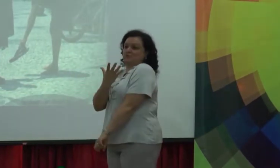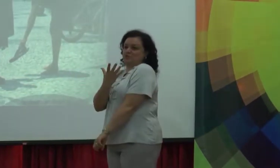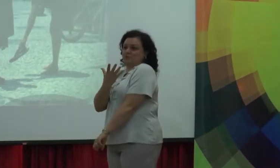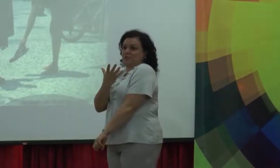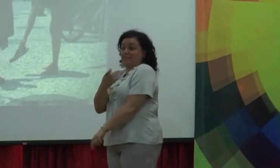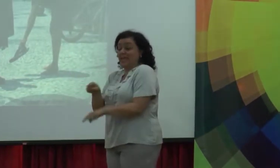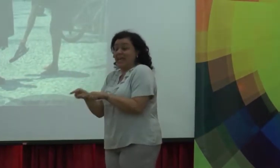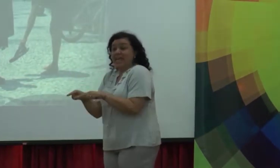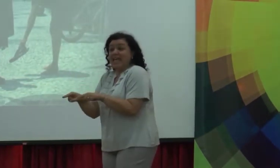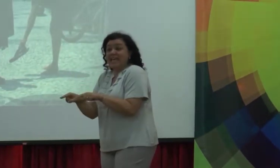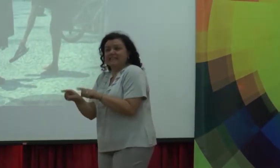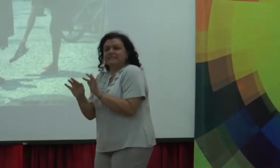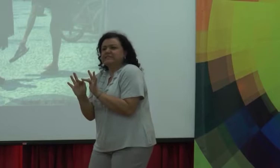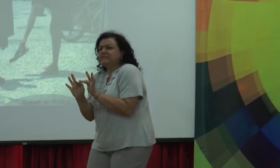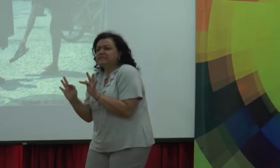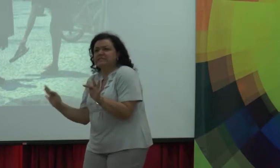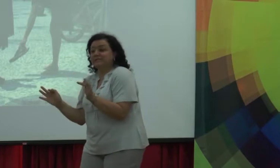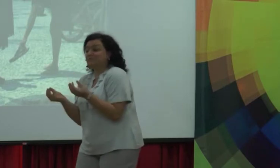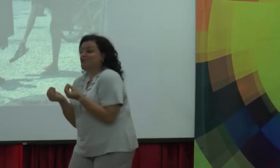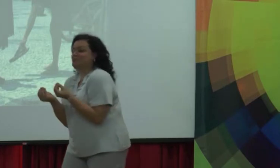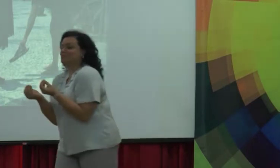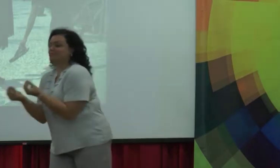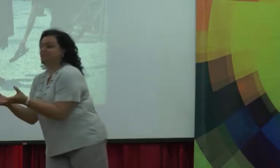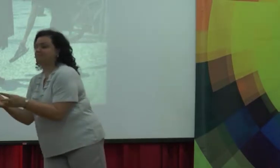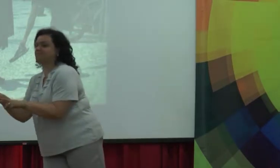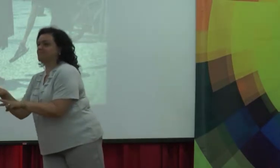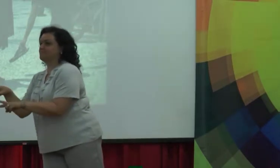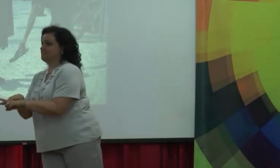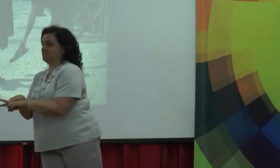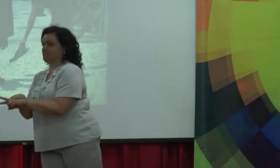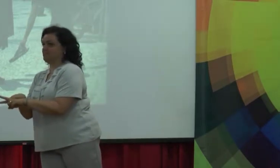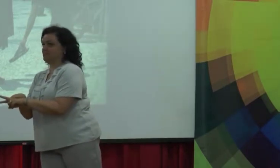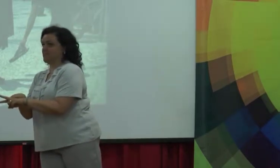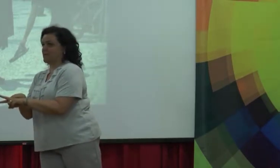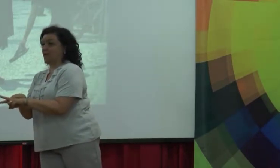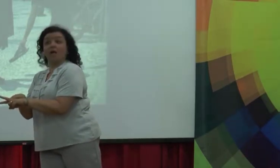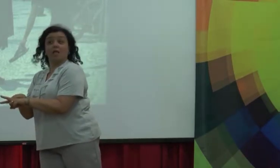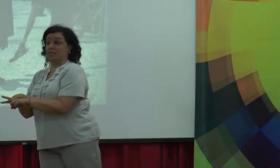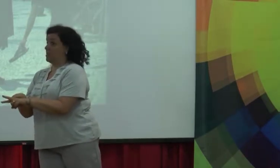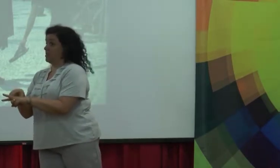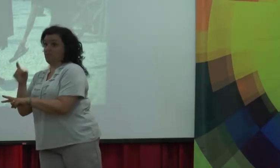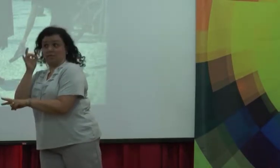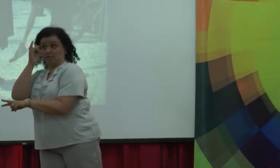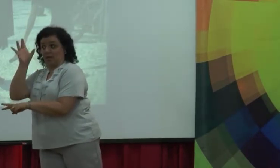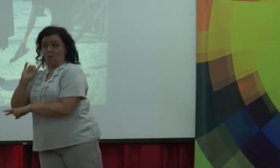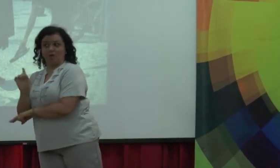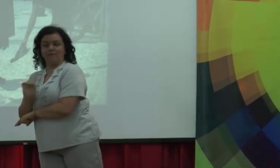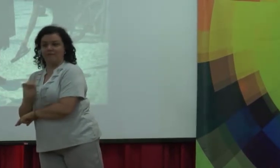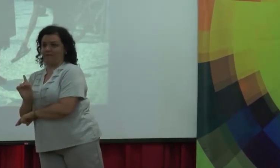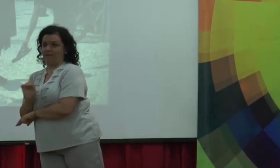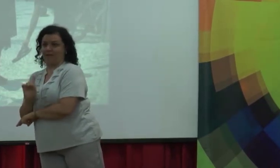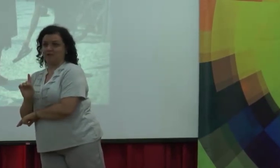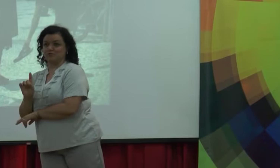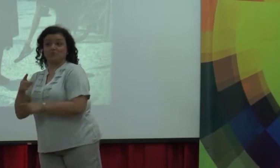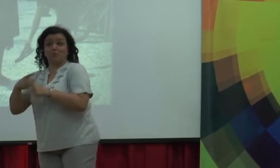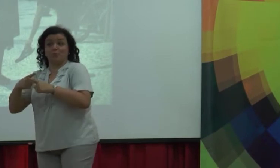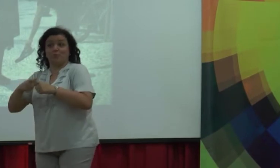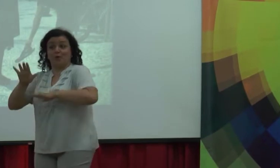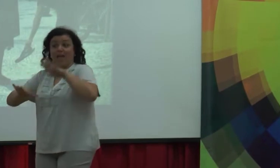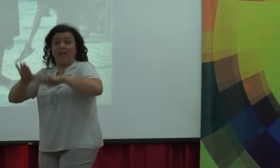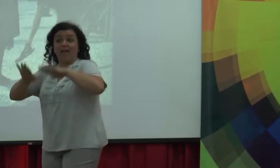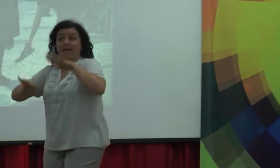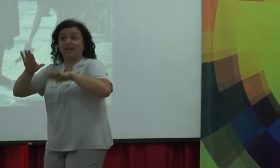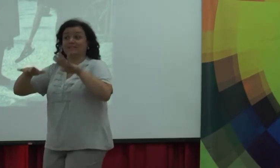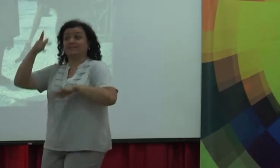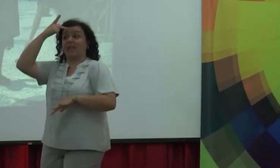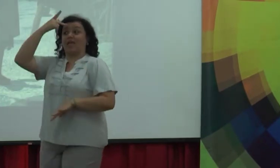Então a gente precisa perceber nessa imagem a emoção do dar, né? Não é